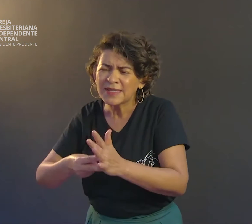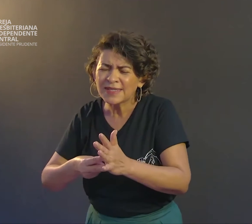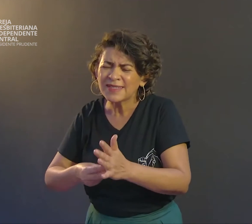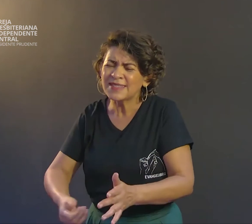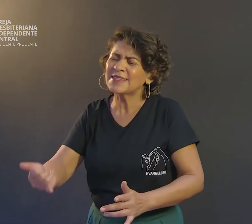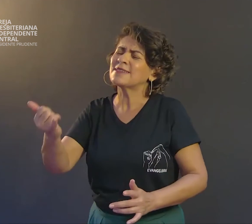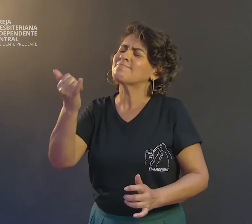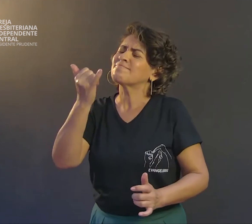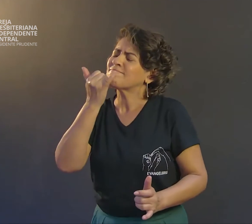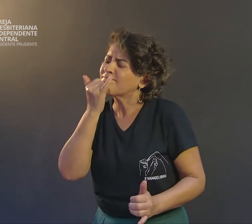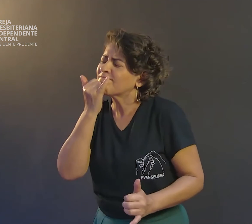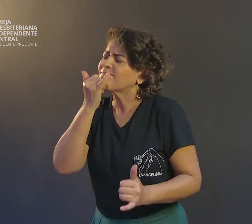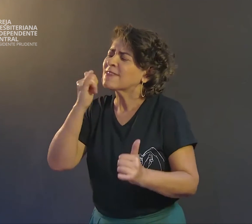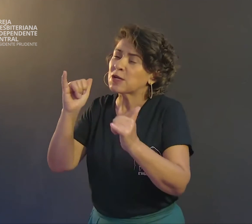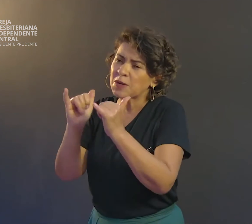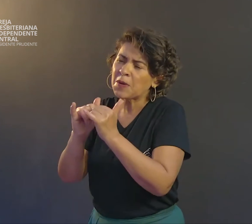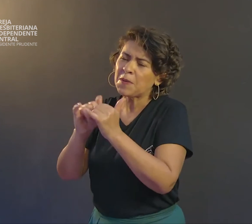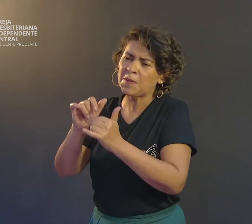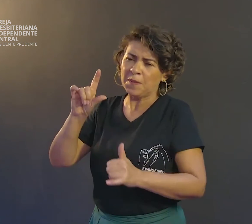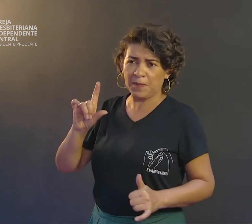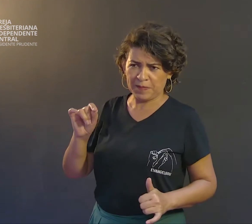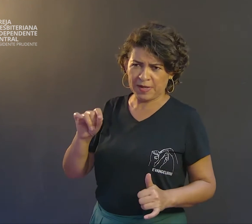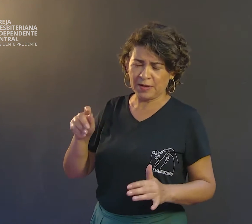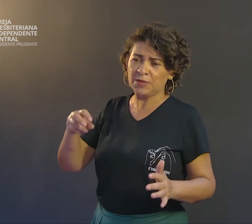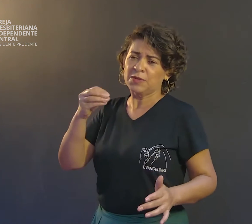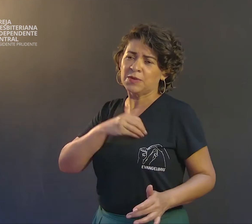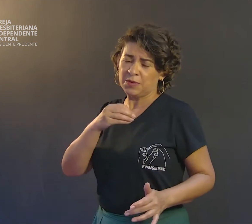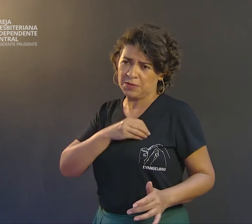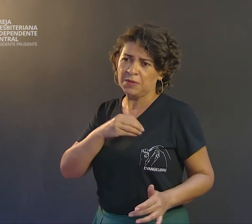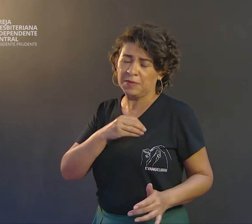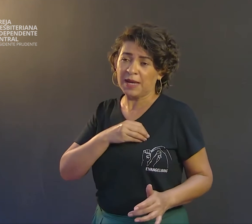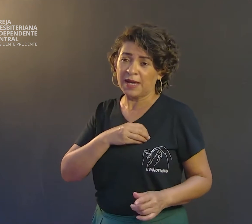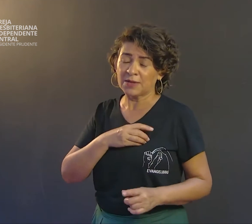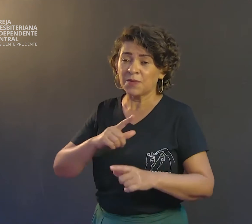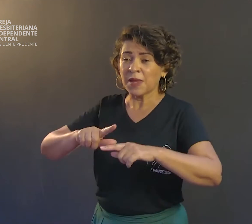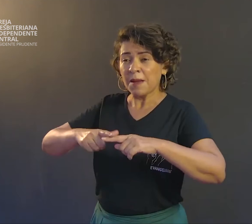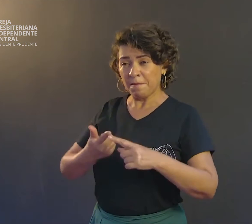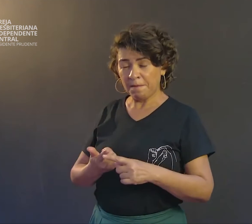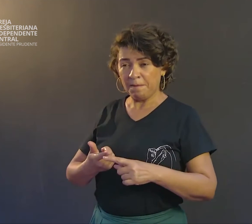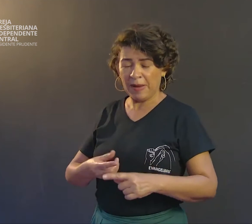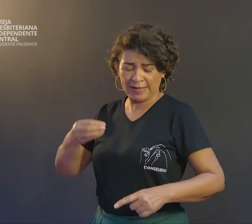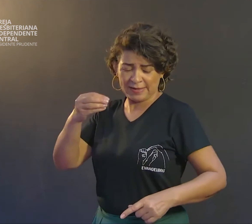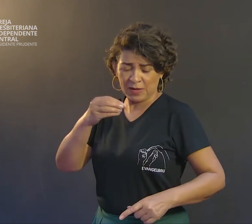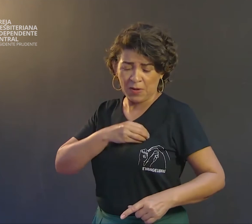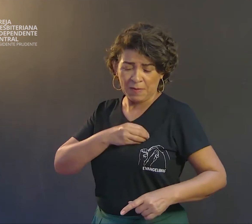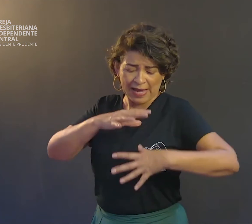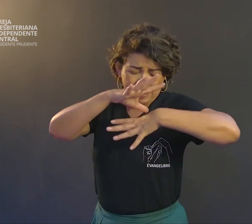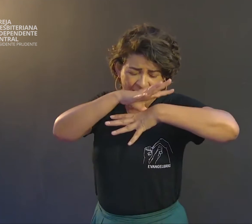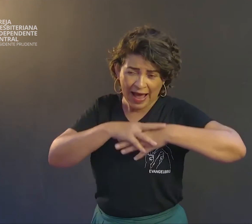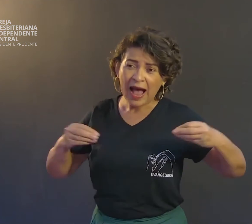cura e a libertação do poder que este pecado exerce sobre nós vem da nossa confissão